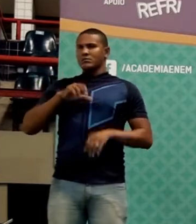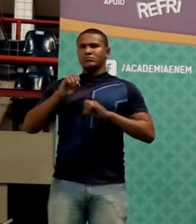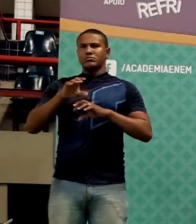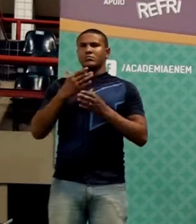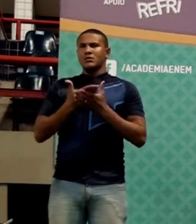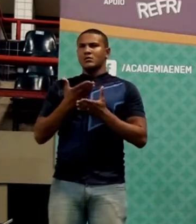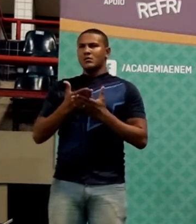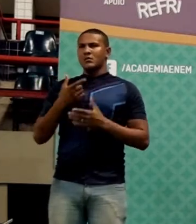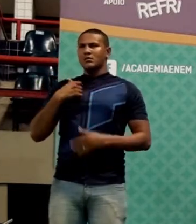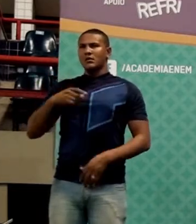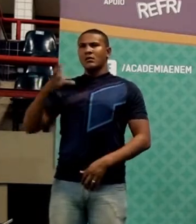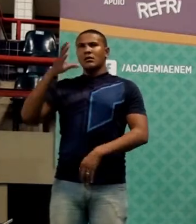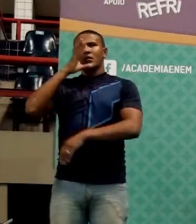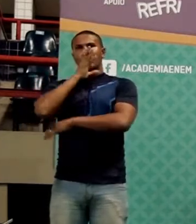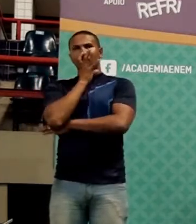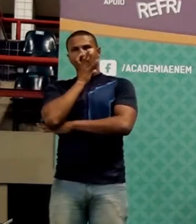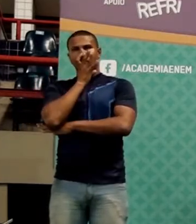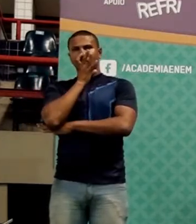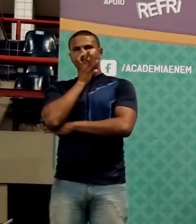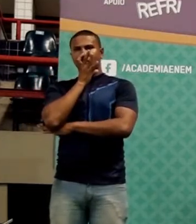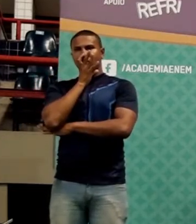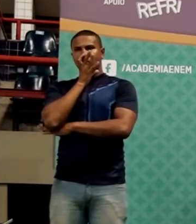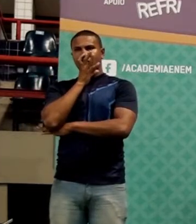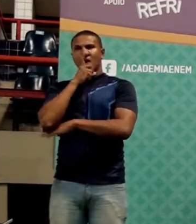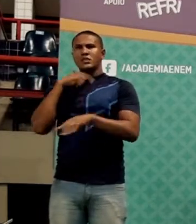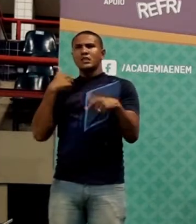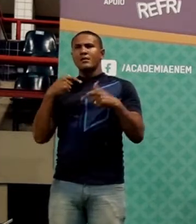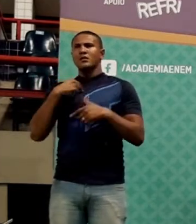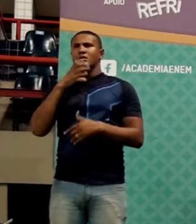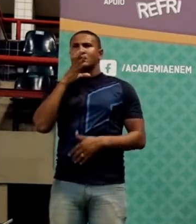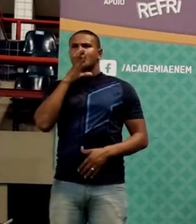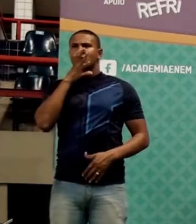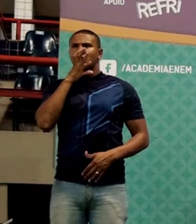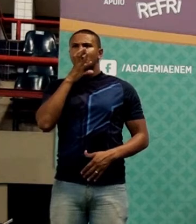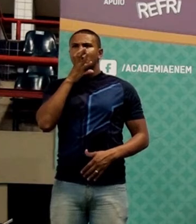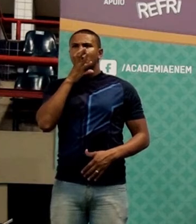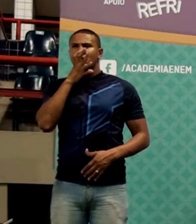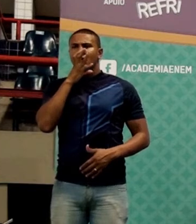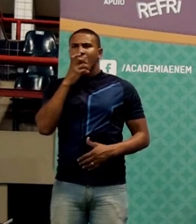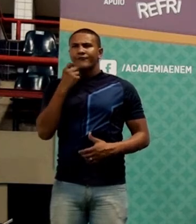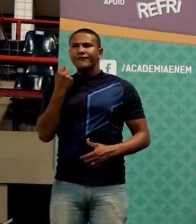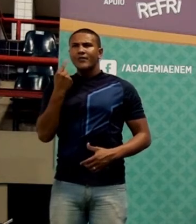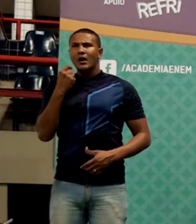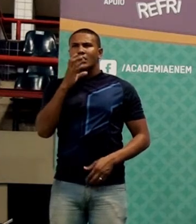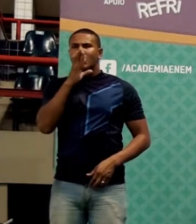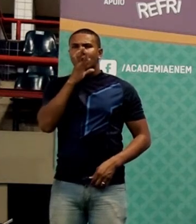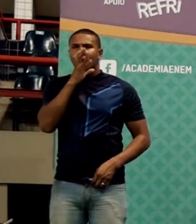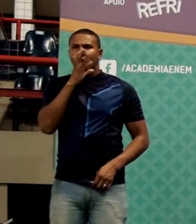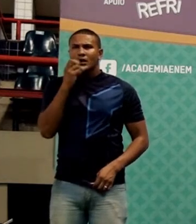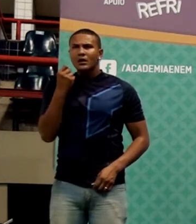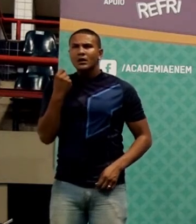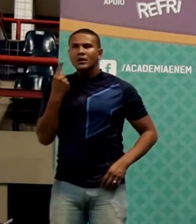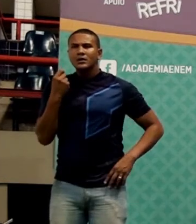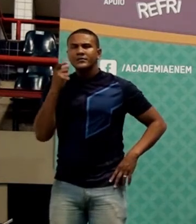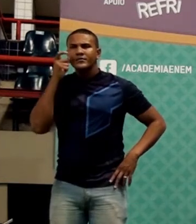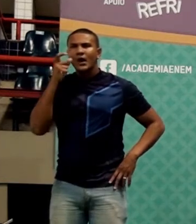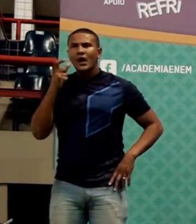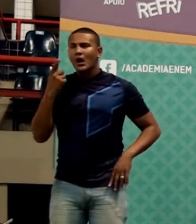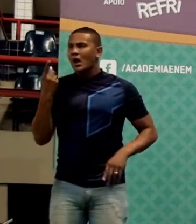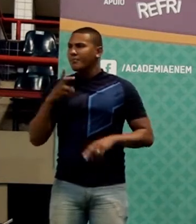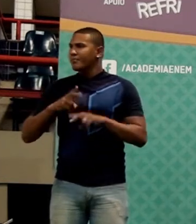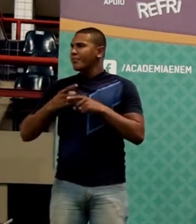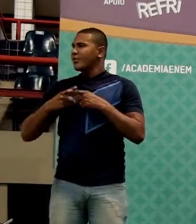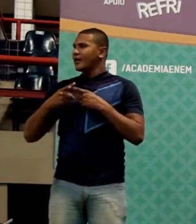outras pessoas que estão aqui trabalhando, mas ficam prestando tanta atenção porque nunca ensinaram isso para elas na vida. Então a gente